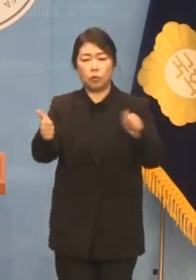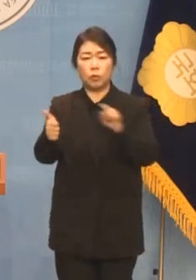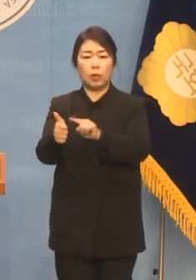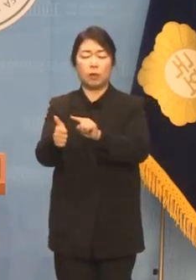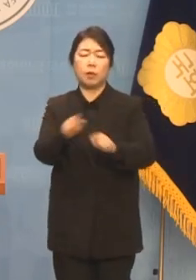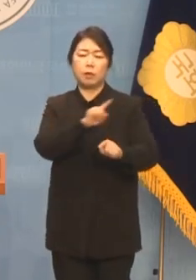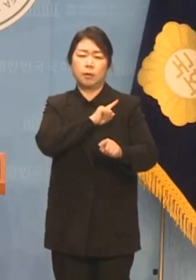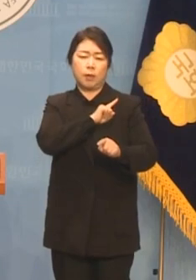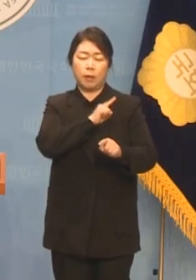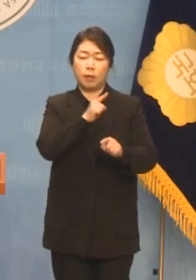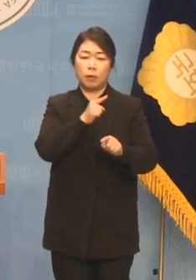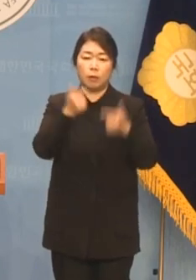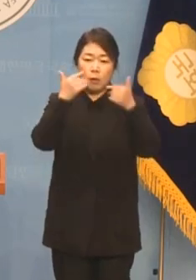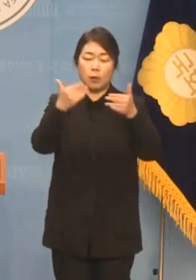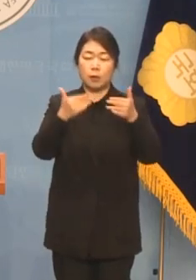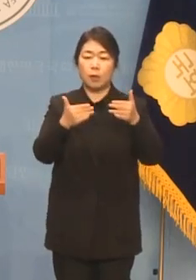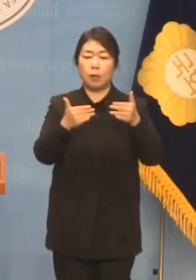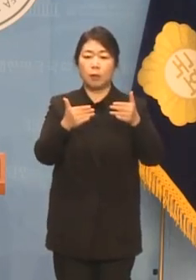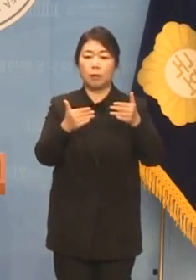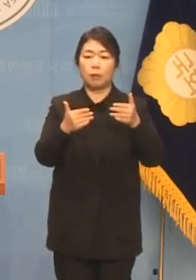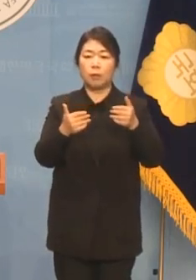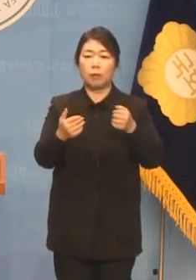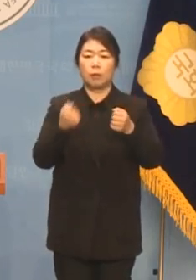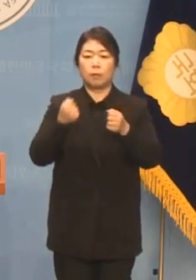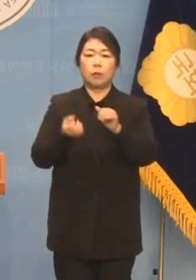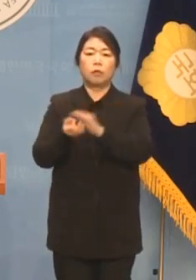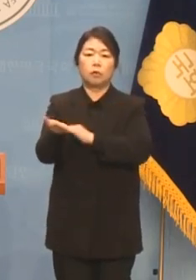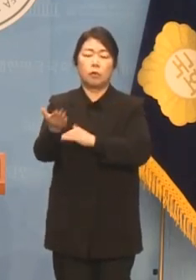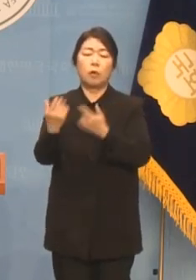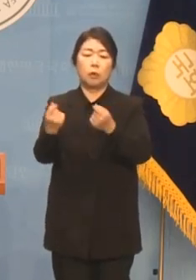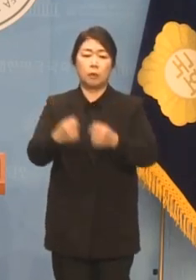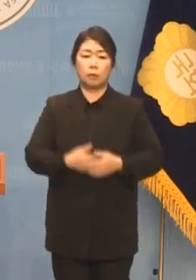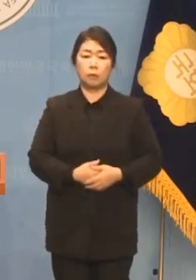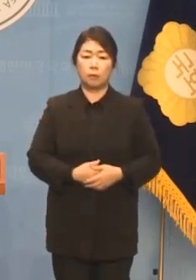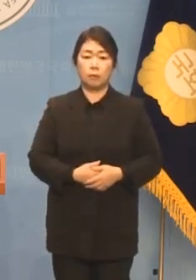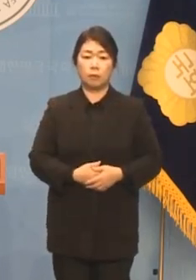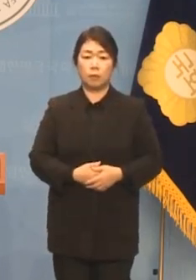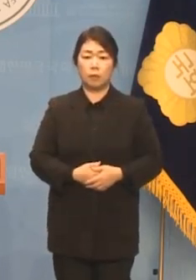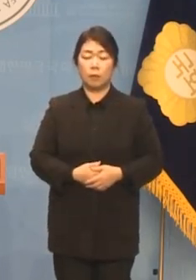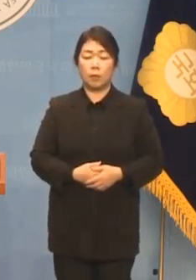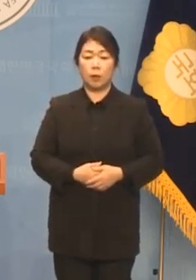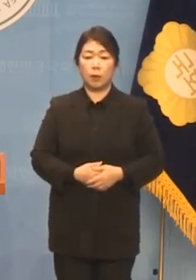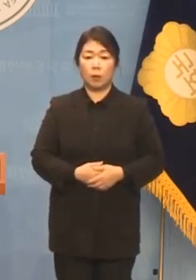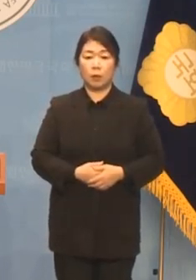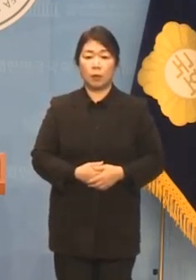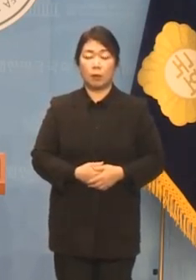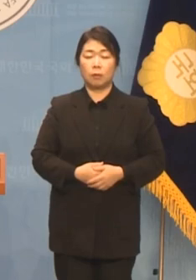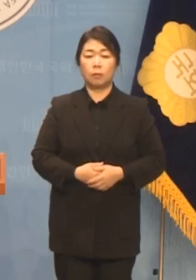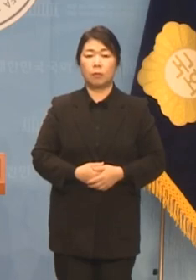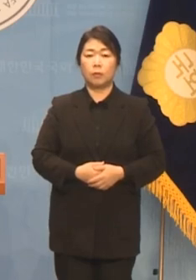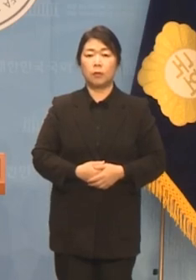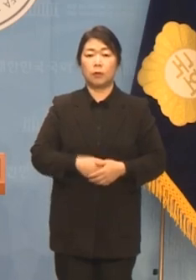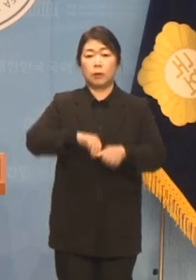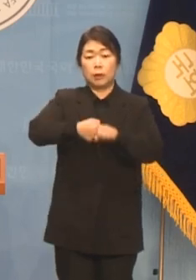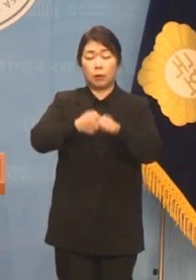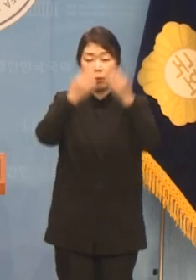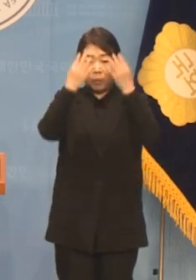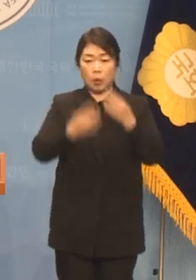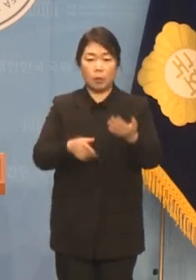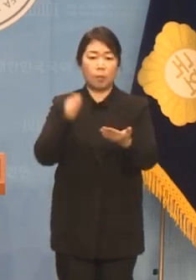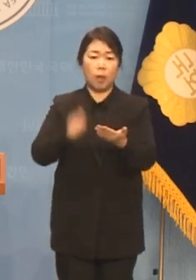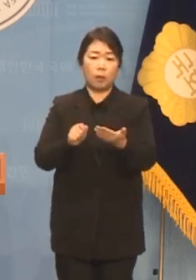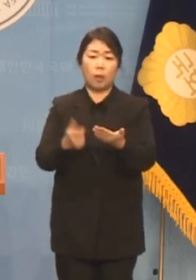방음 영향을 미친 인물입니다 징역형 판결은 상식적 있니다